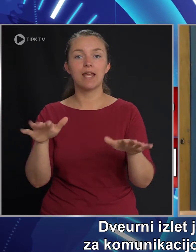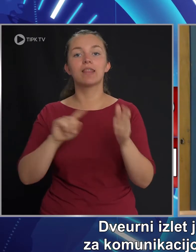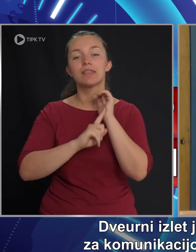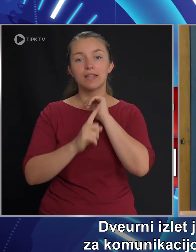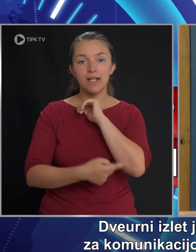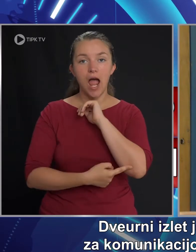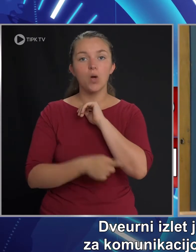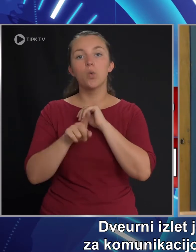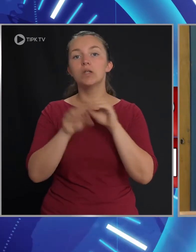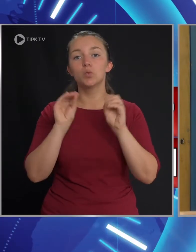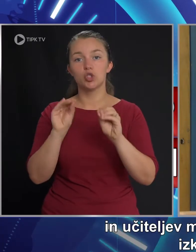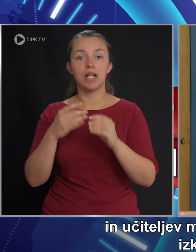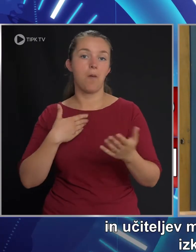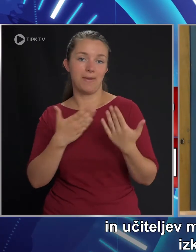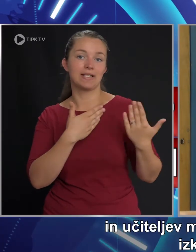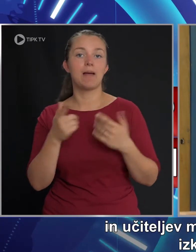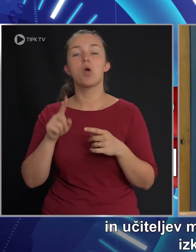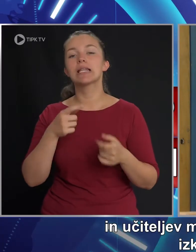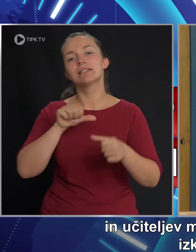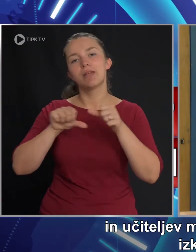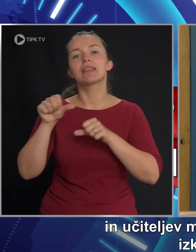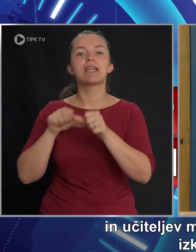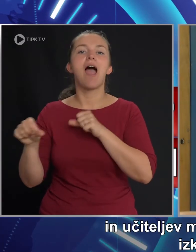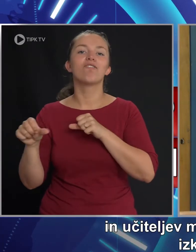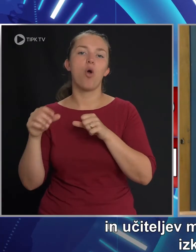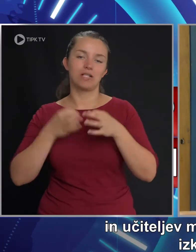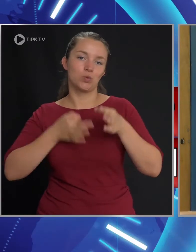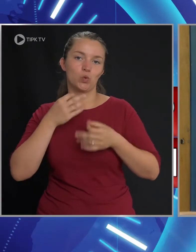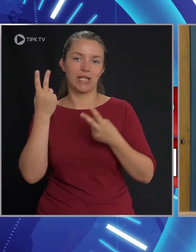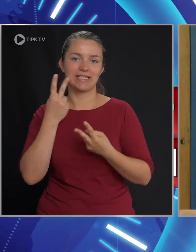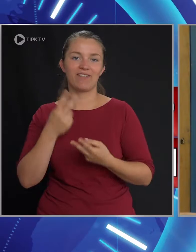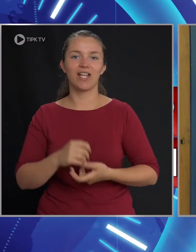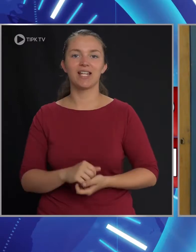vseh dijakov in učiteljev med sabo in izmenjavo izkušenj, seveda.